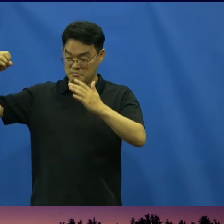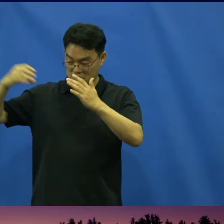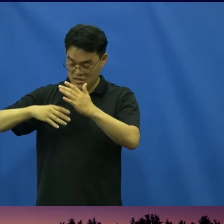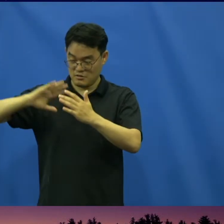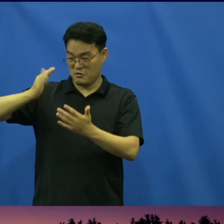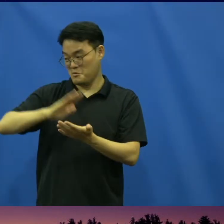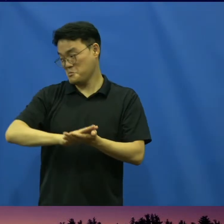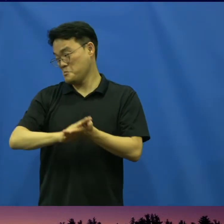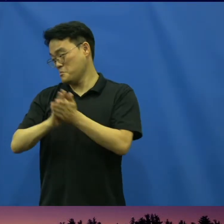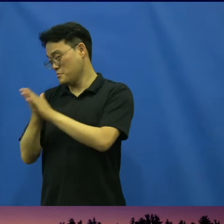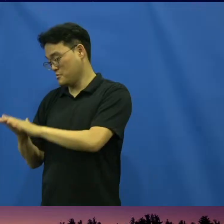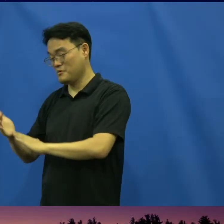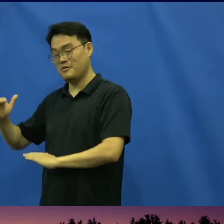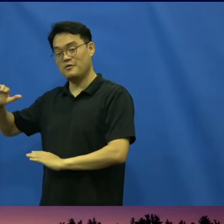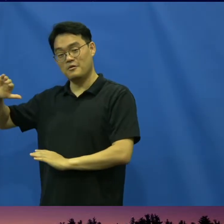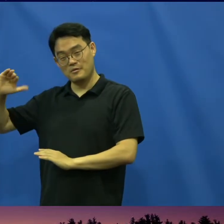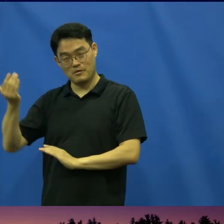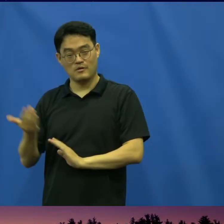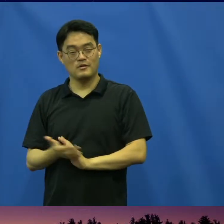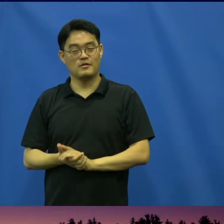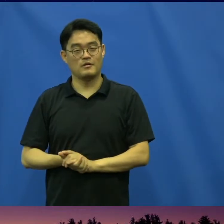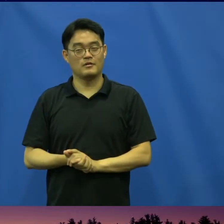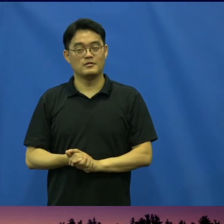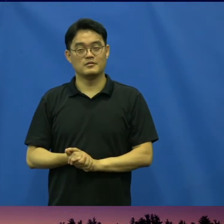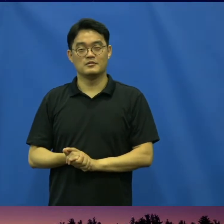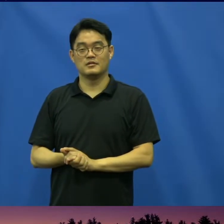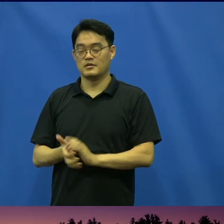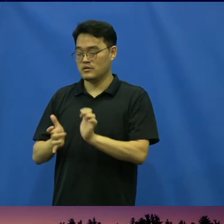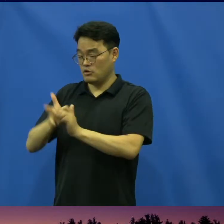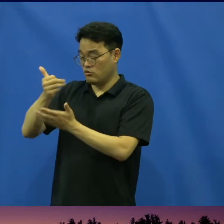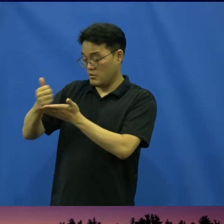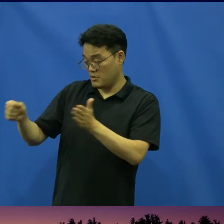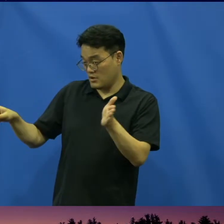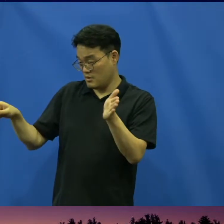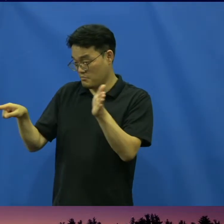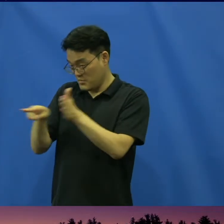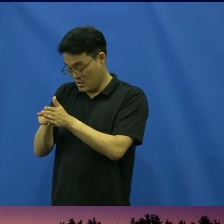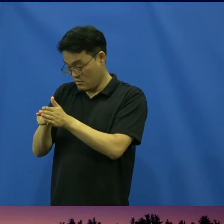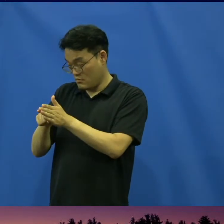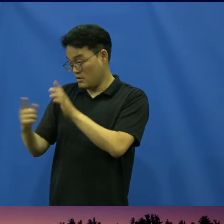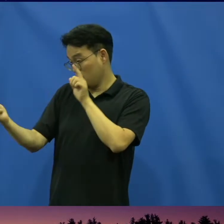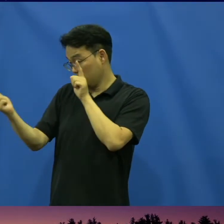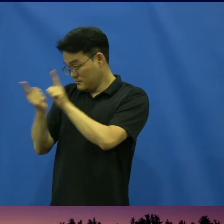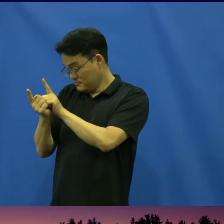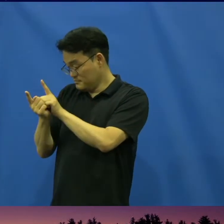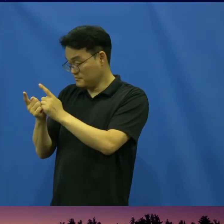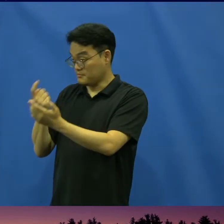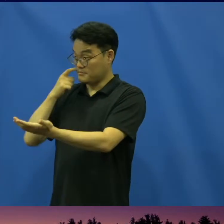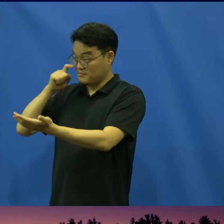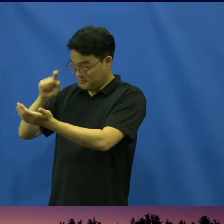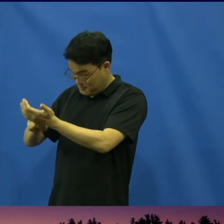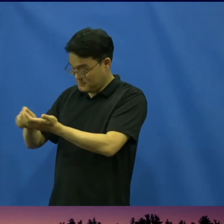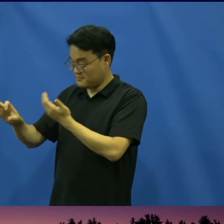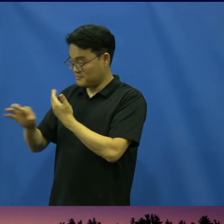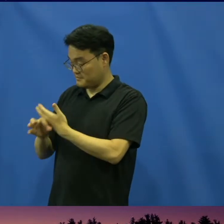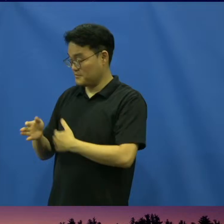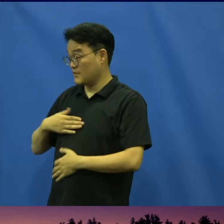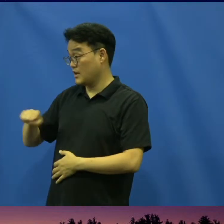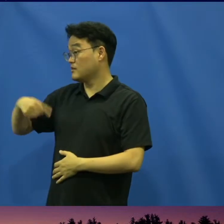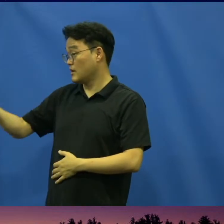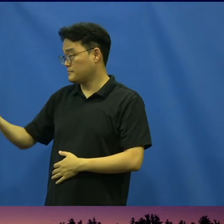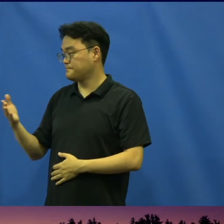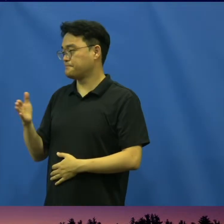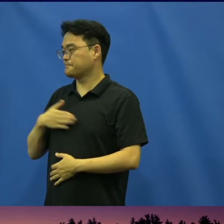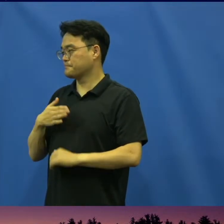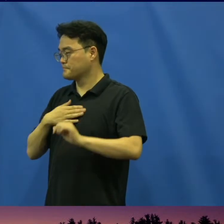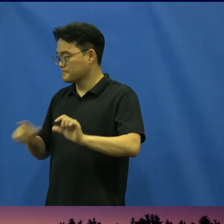다음부터 나오잖아요. 줄줄줄줄 나와요. 그리스도를 만나고 그리스도 안에서 내가 누구인지를 발견하면 비로소 내가 어떻게 살아야 되는지, 무엇을 위해서